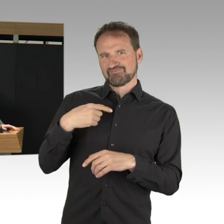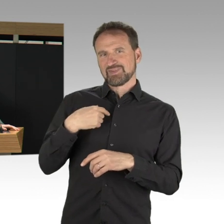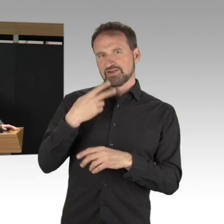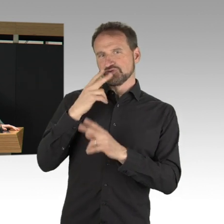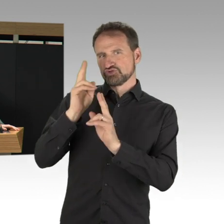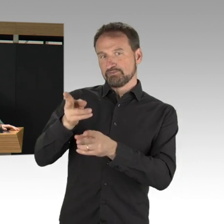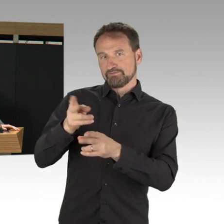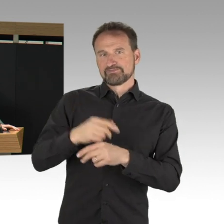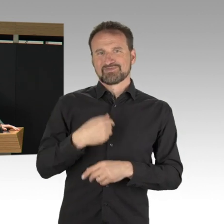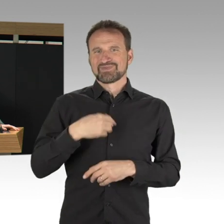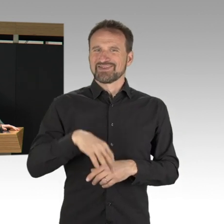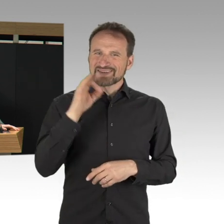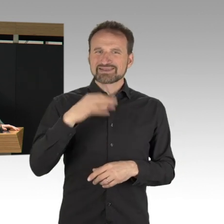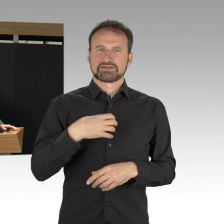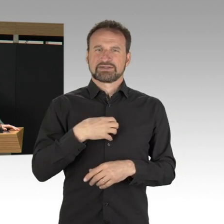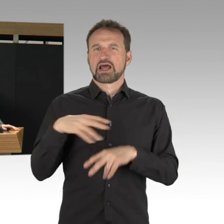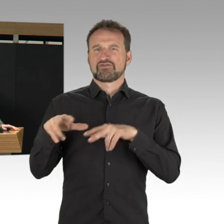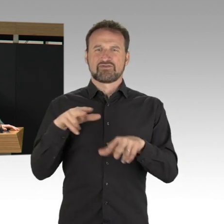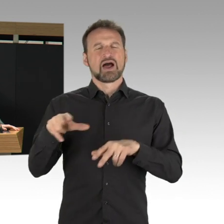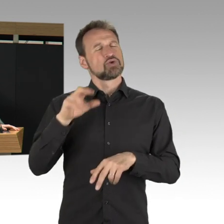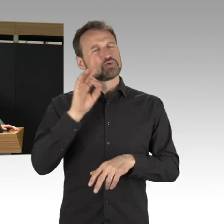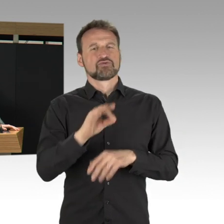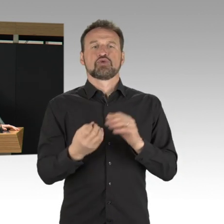der Amadeo-Antonio-Stiftung.